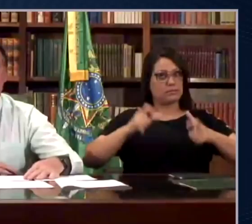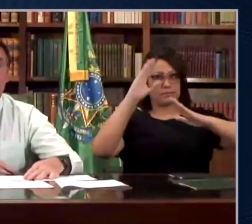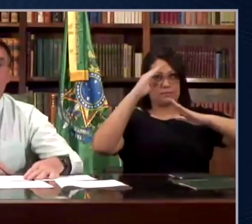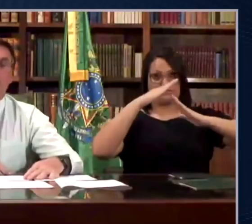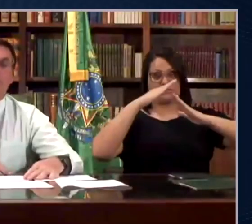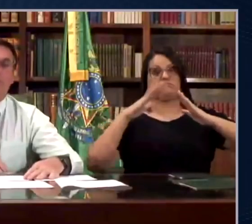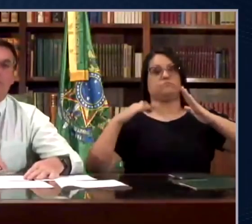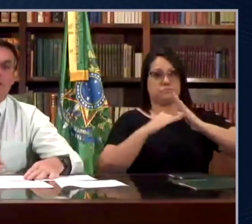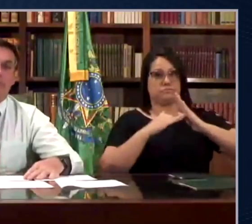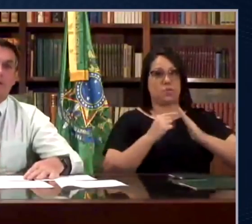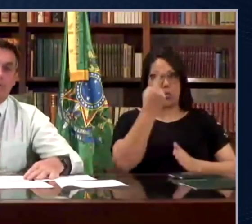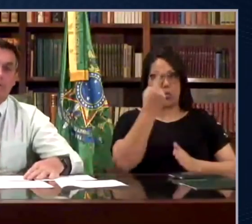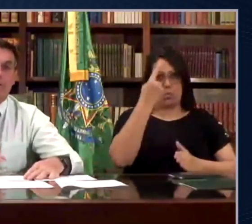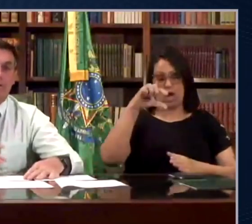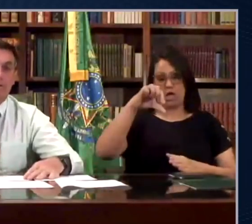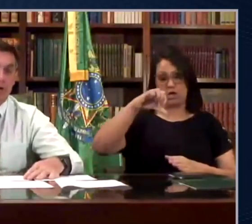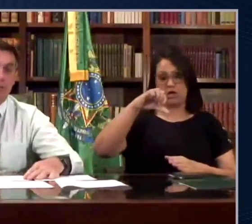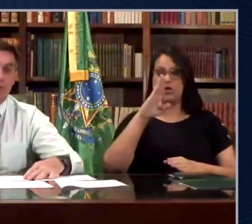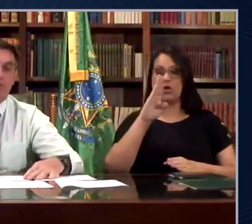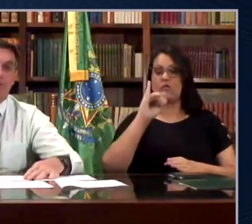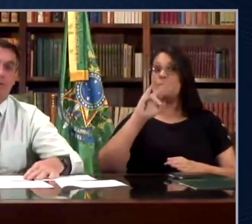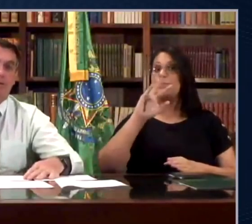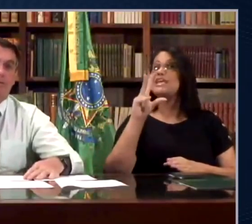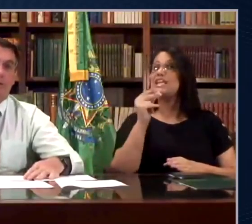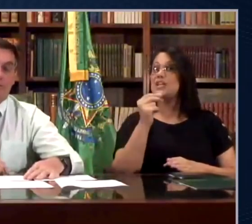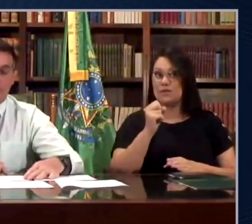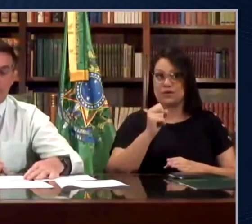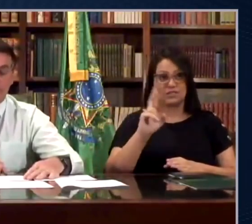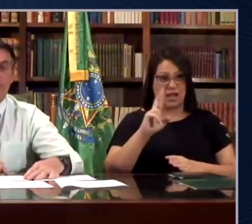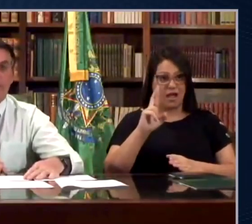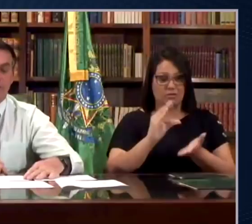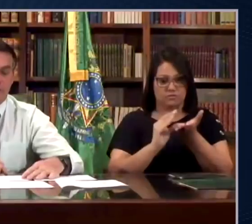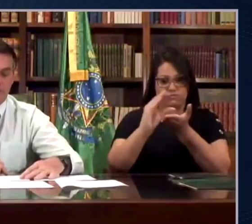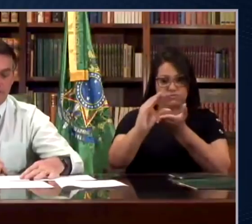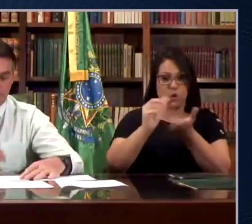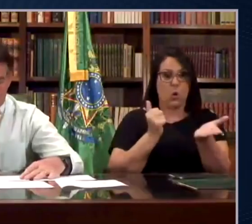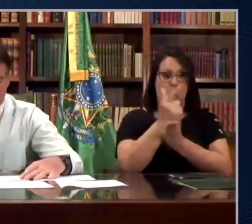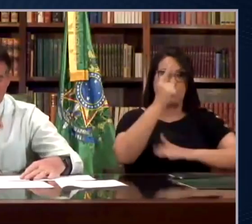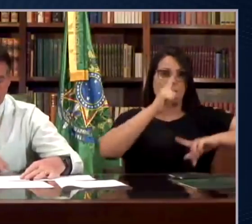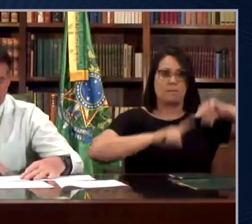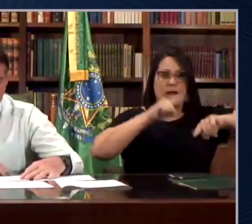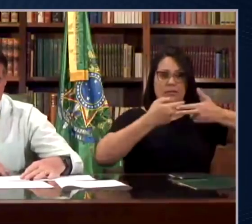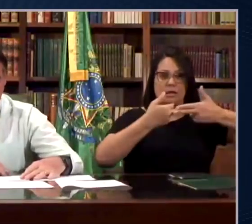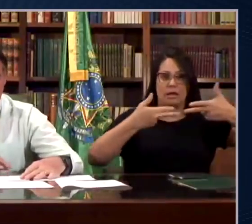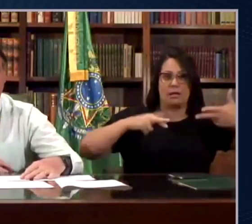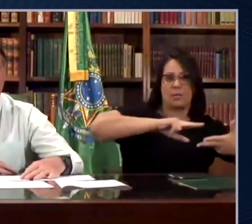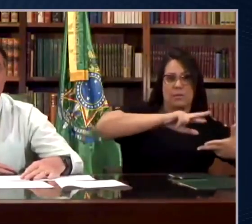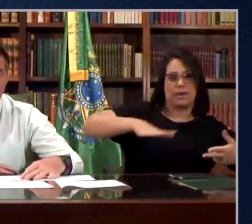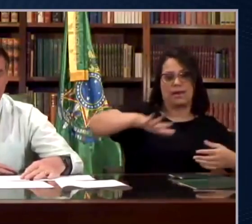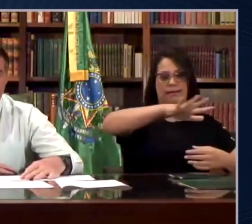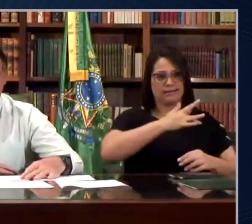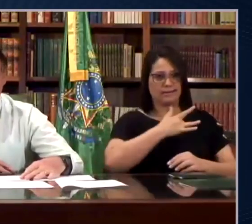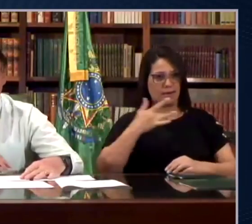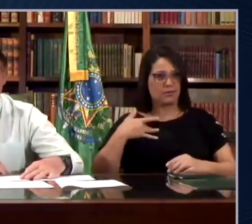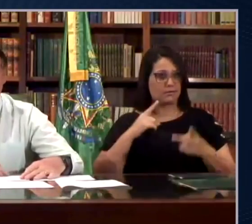Uma destinando 9 bilhões de reais para compra, 9 bilhões, para compra de material de saúde. A